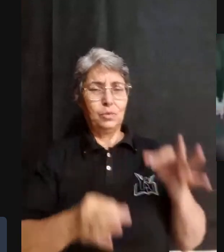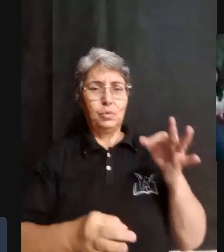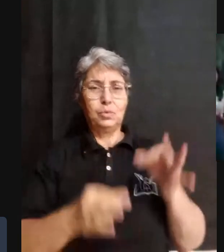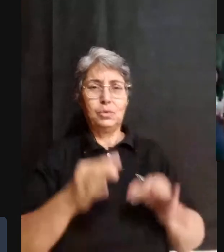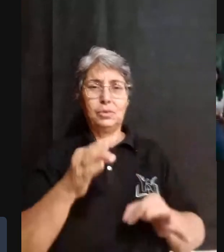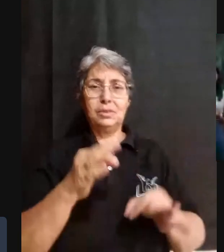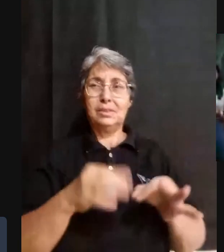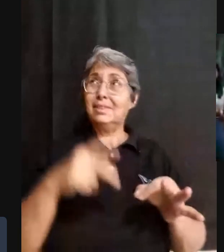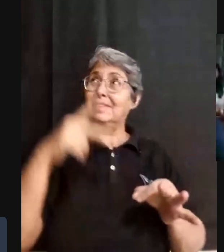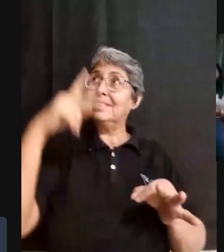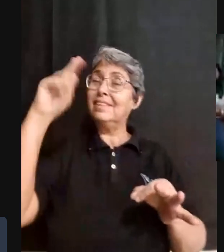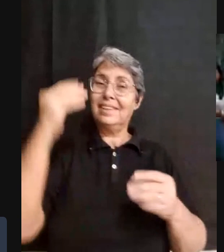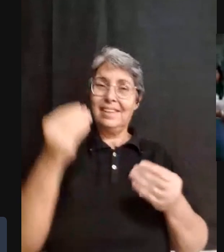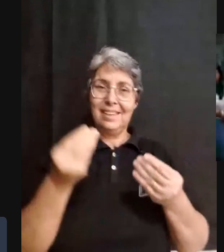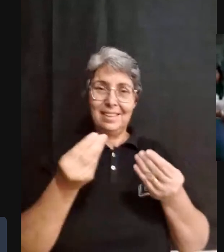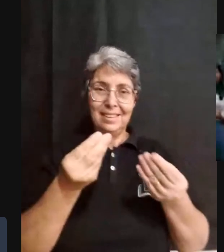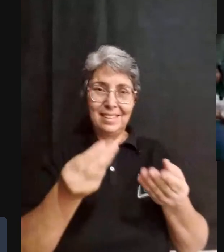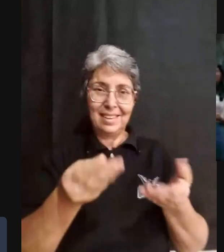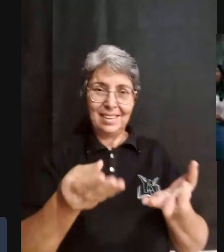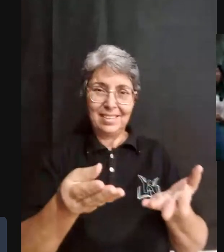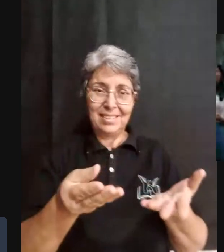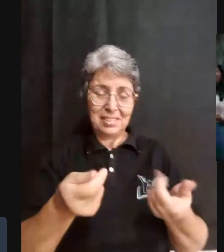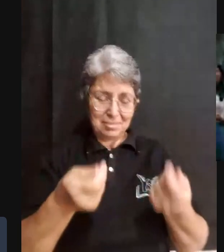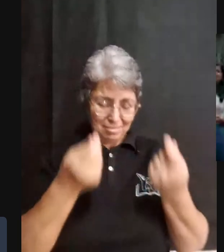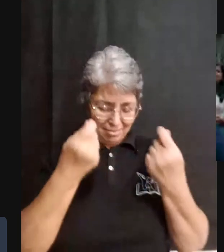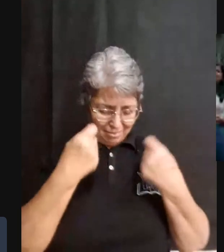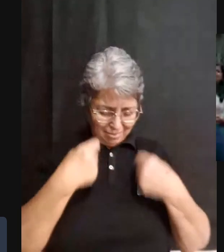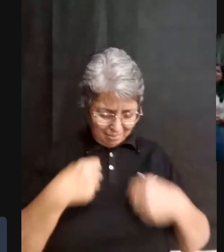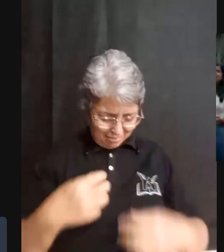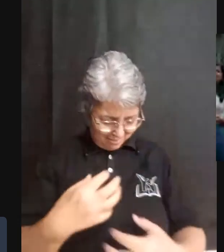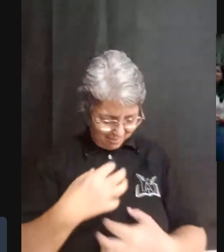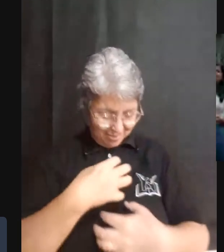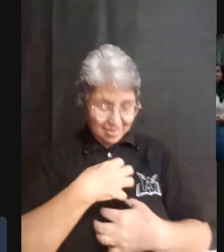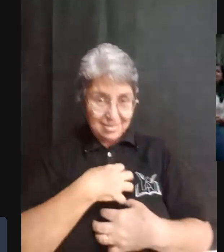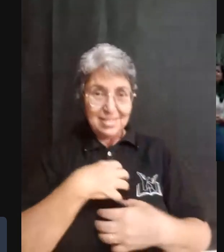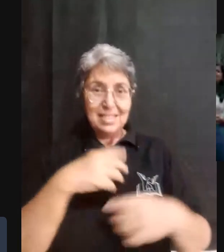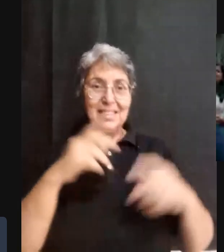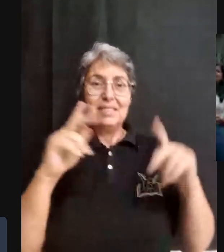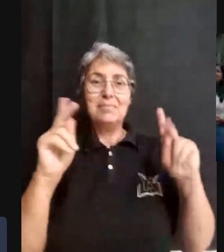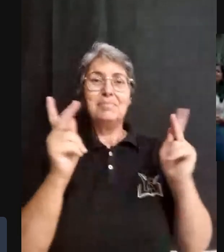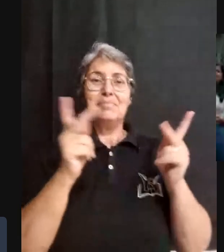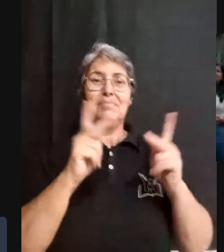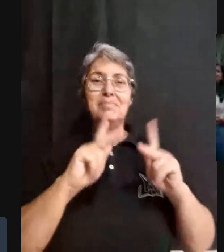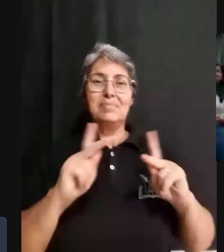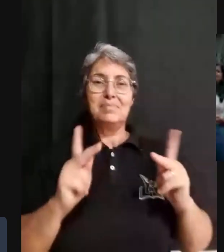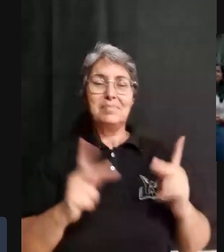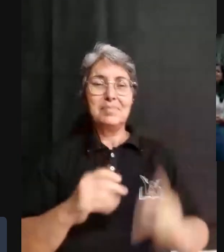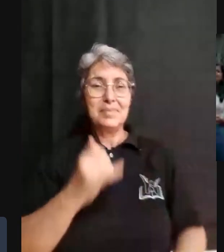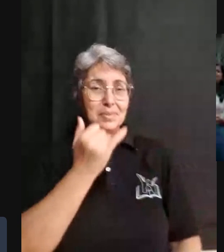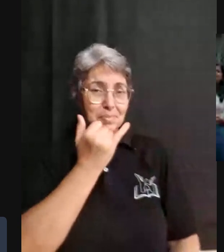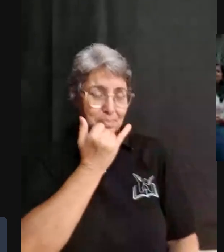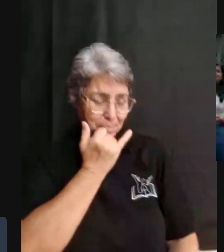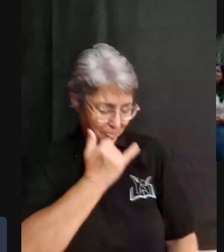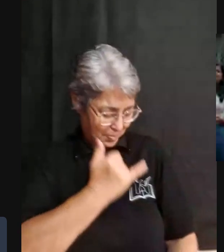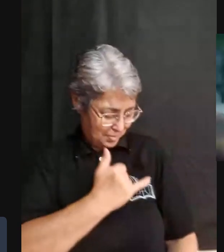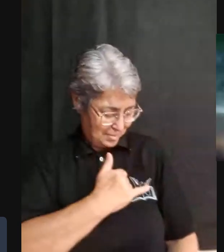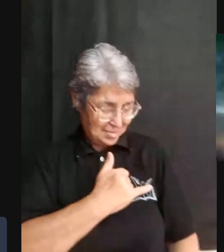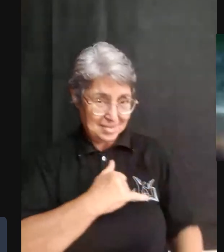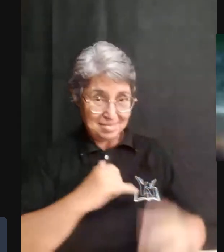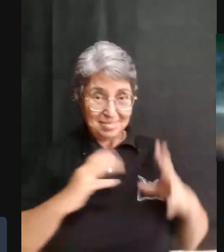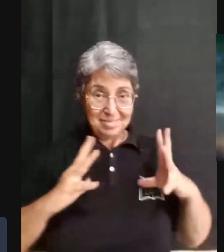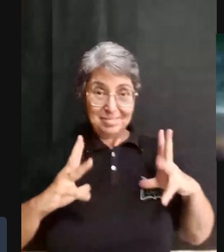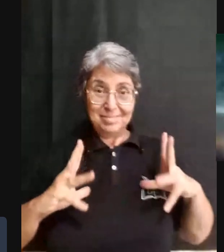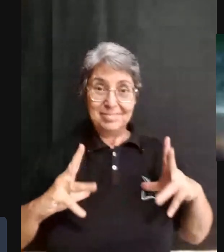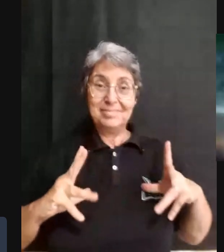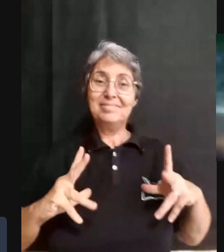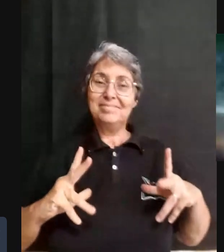justificados pela fé, nós temos paz para com